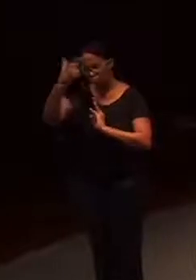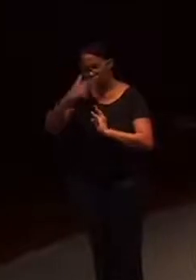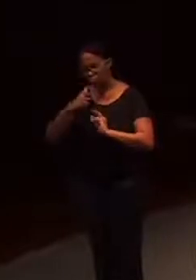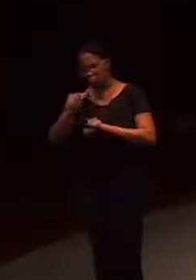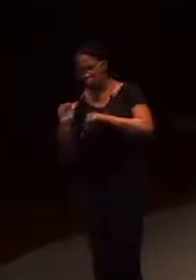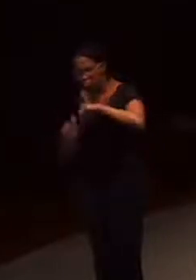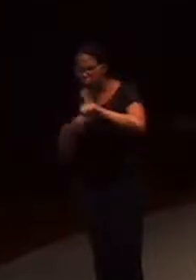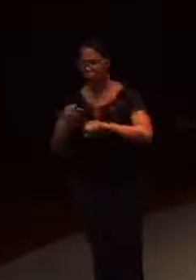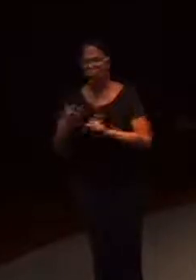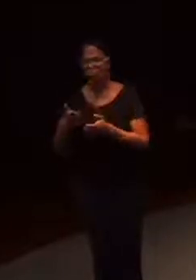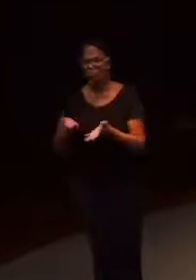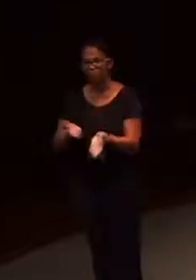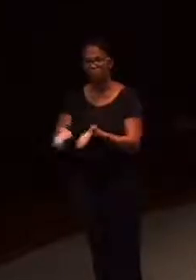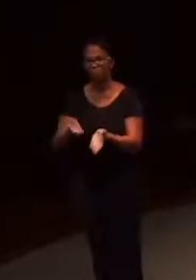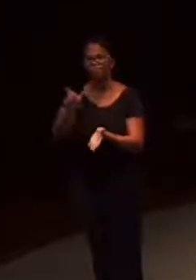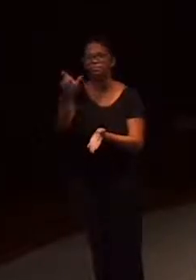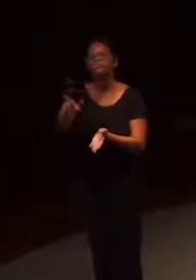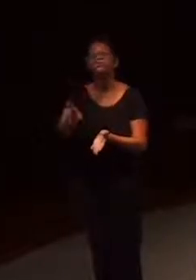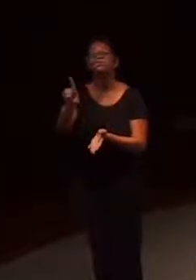deficiência,